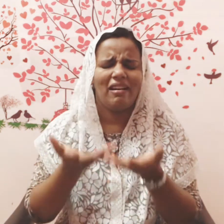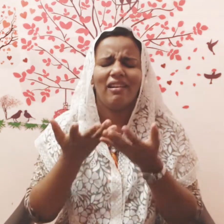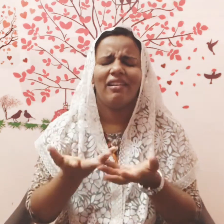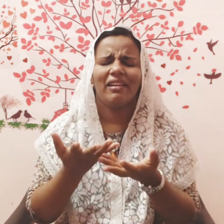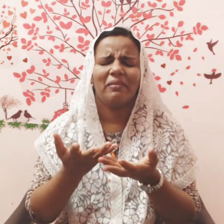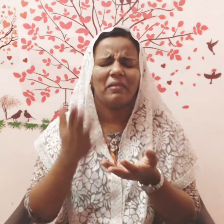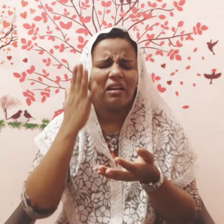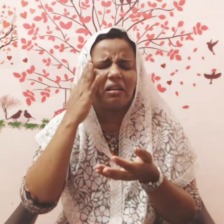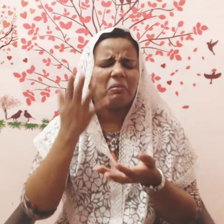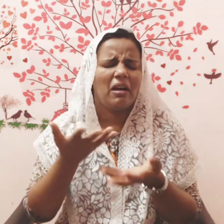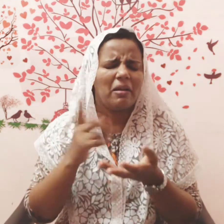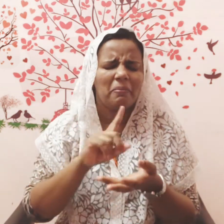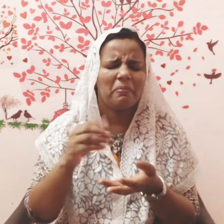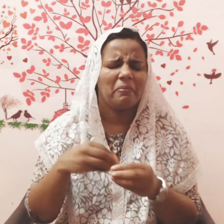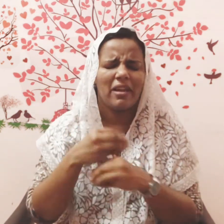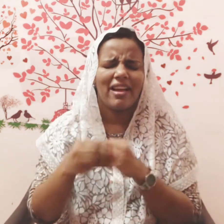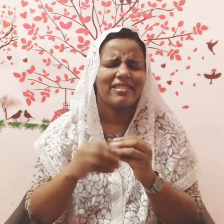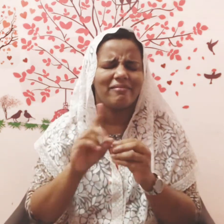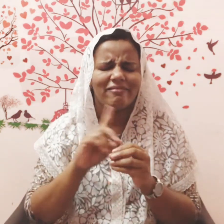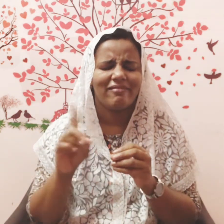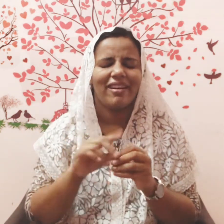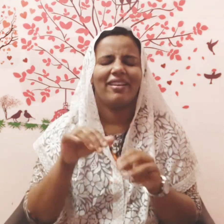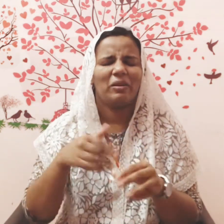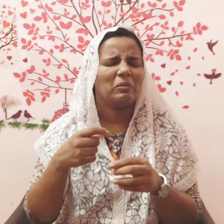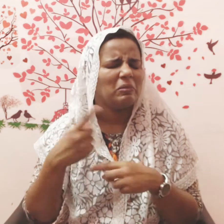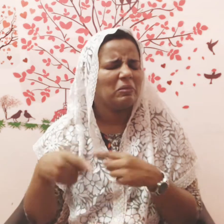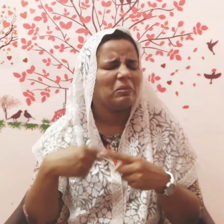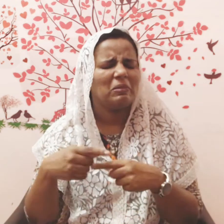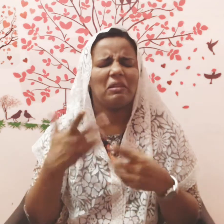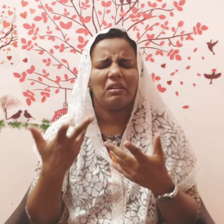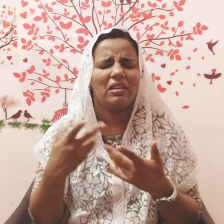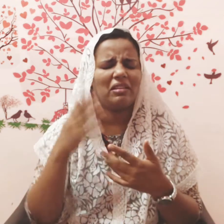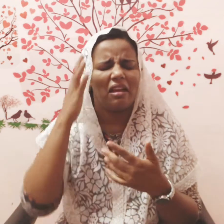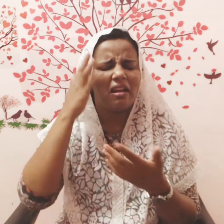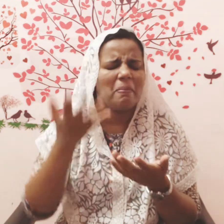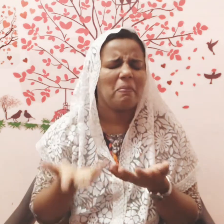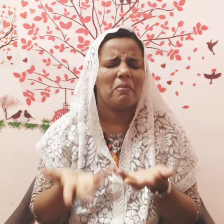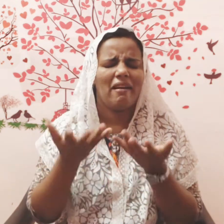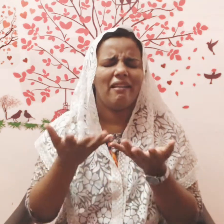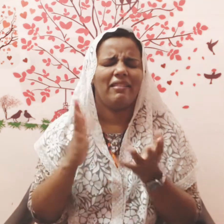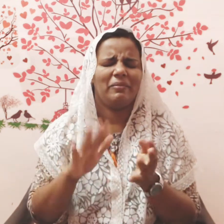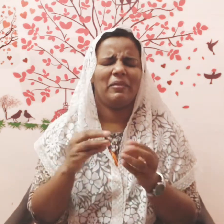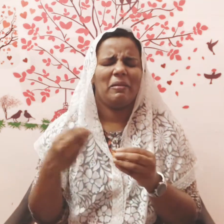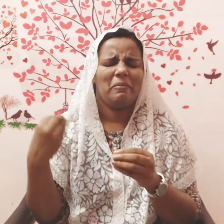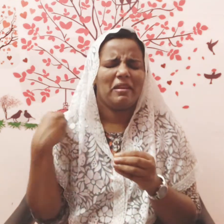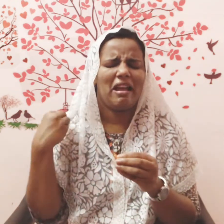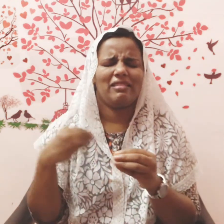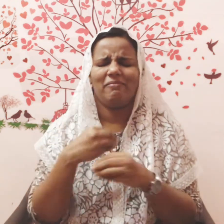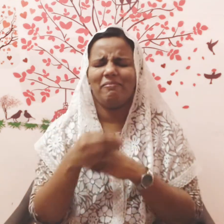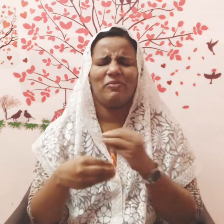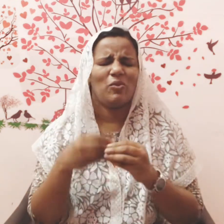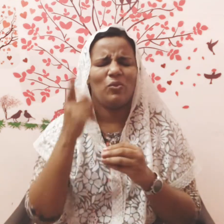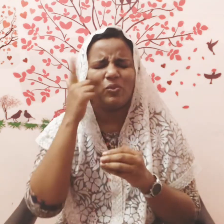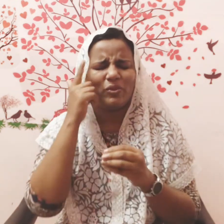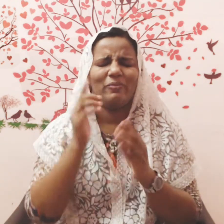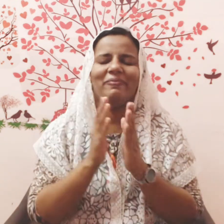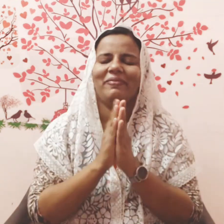തലയ്ക്കകത്ത് ഭാരമായിട്ട് ഭാരപ്പെട്ടിരിക്കുന്നവർക്ക് വേണ്ടി പ്രാർത്ഥിക്കുന്നു. ദിവസങ്ങളായി തലയ്ക്കകത്ത് ഭാരം അനുഭവപ്പെട്ടു, ആമേൻ, ബുദ്ധിമുട്ടിയിരിക്കുന്നവർക്ക് വേണ്ടി